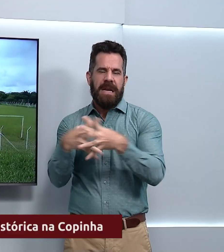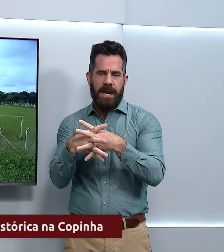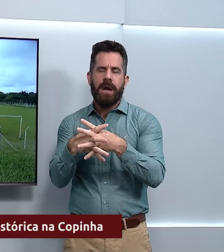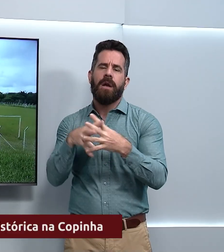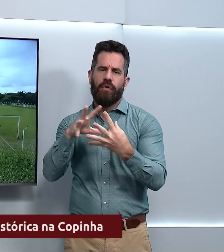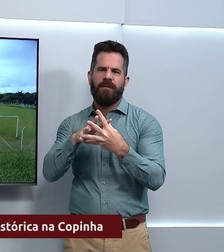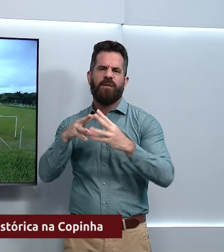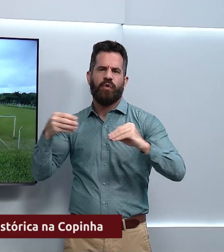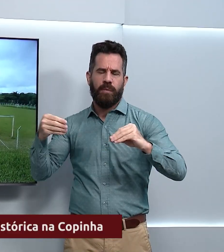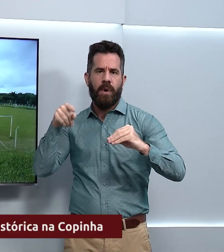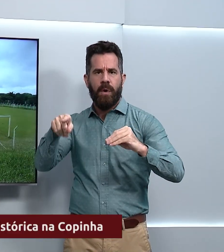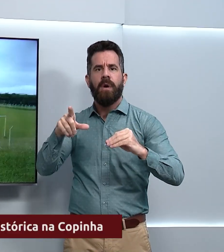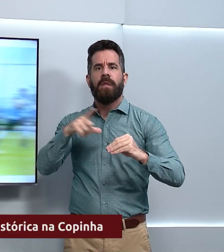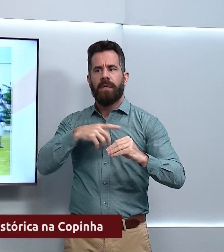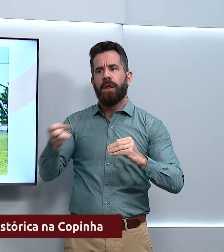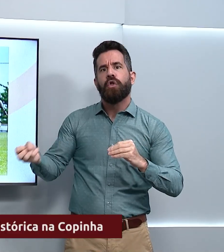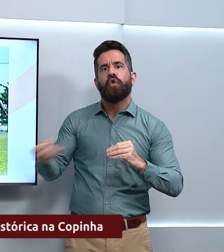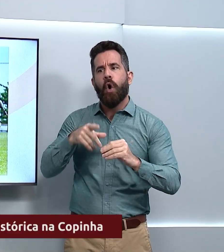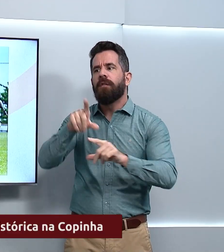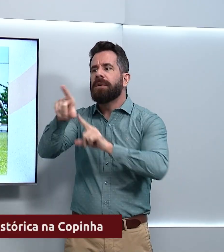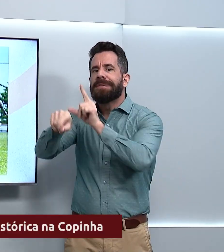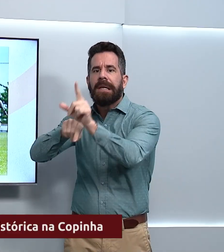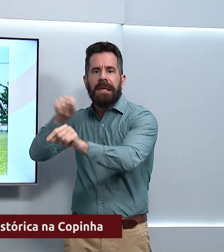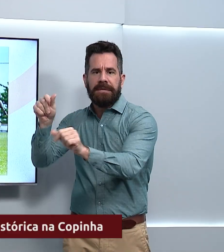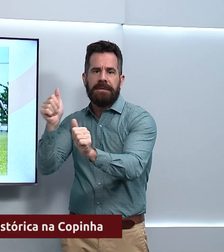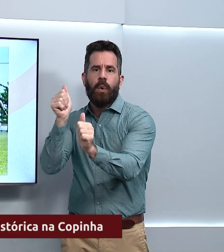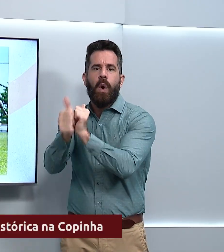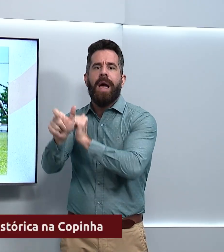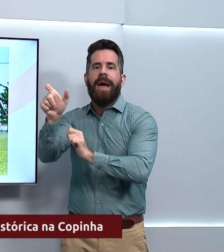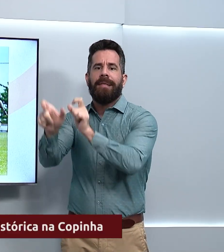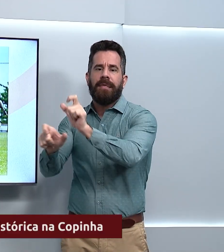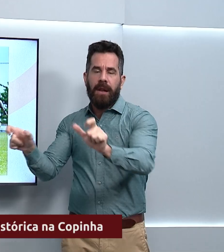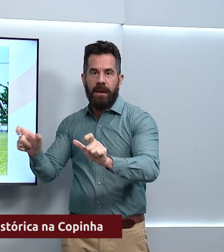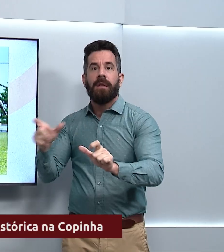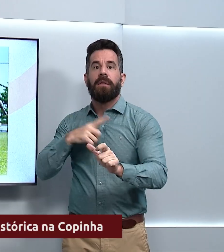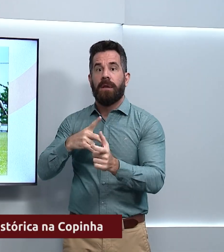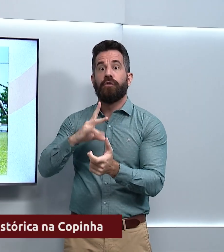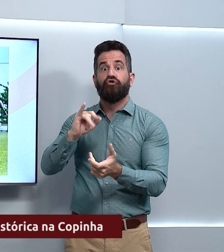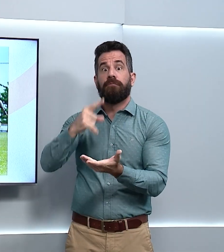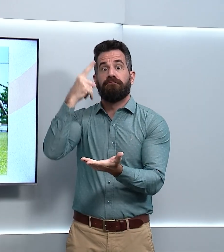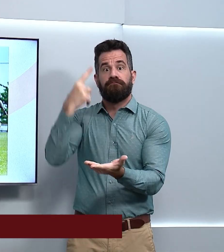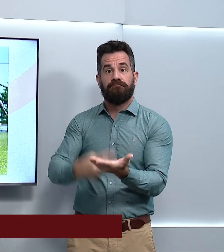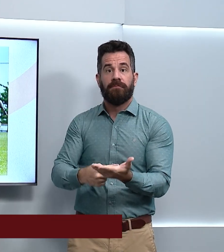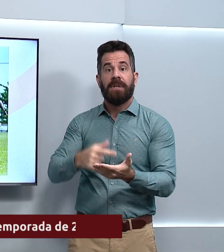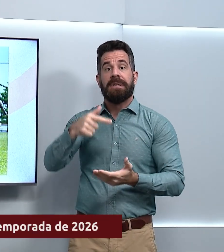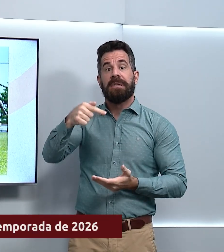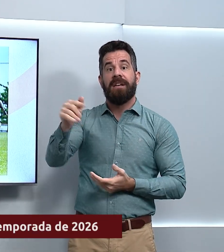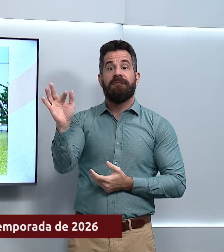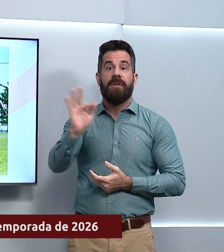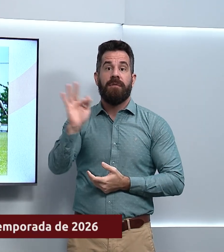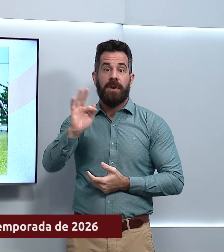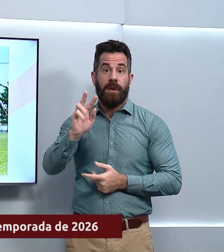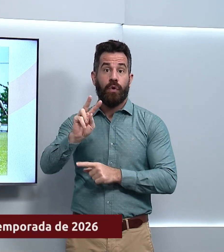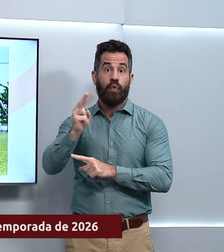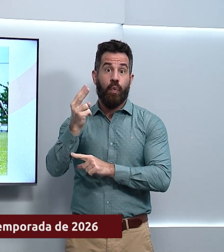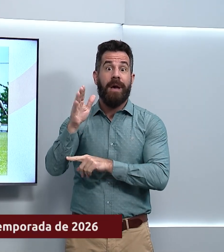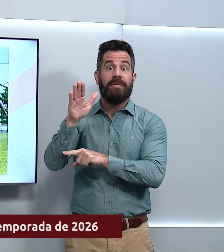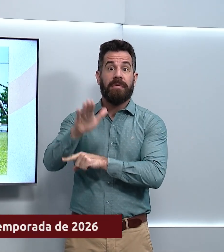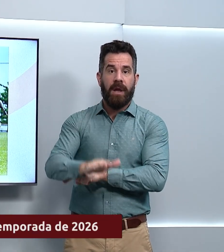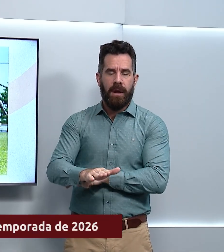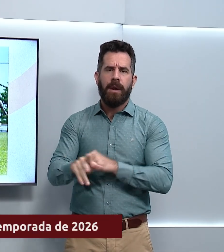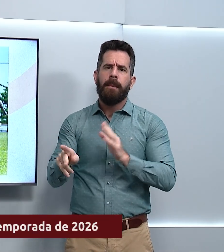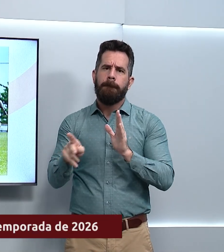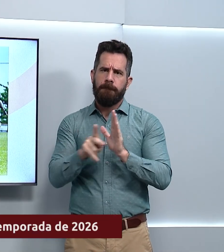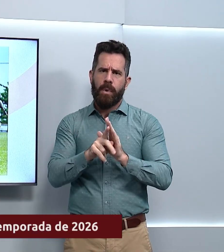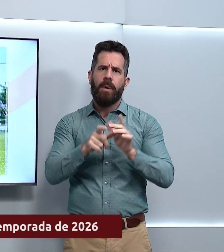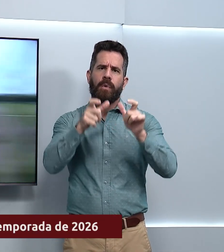novos atletas para suas equipes. O evento já tem data e local marcado, dia 7 de fevereiro, às 2 da tarde, no campo da Agência